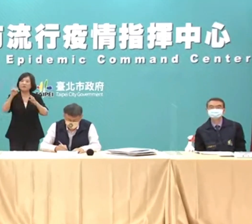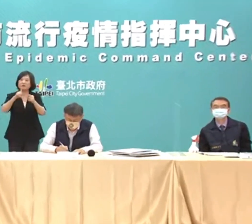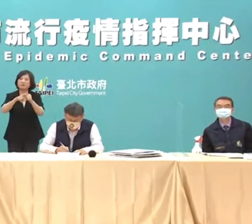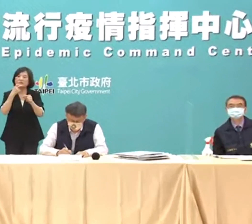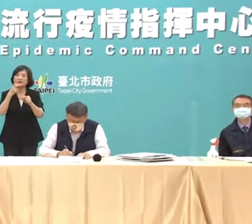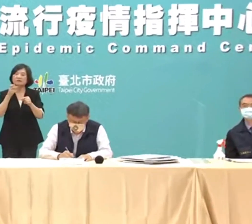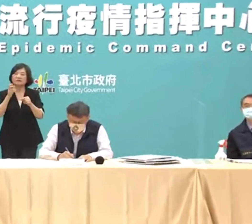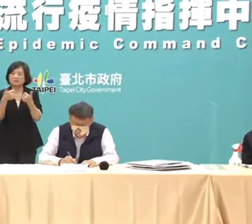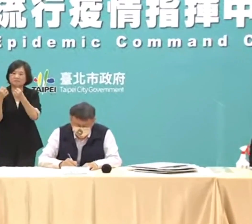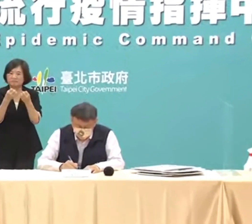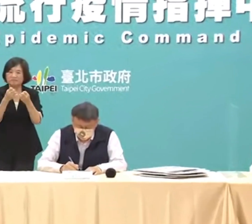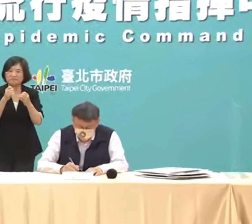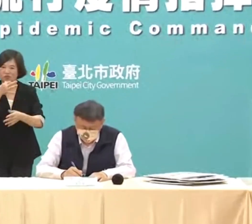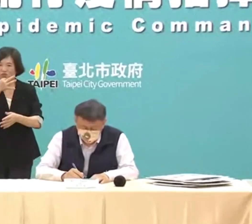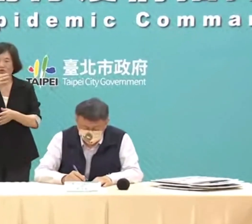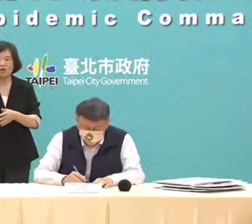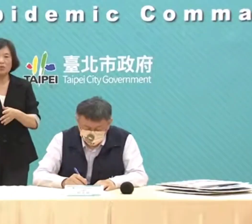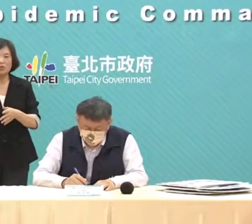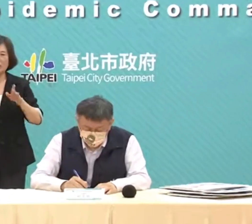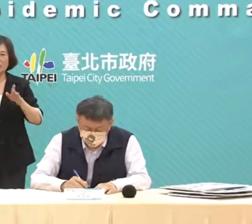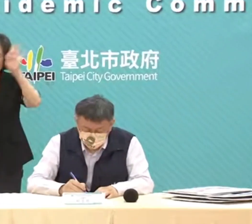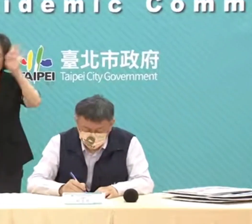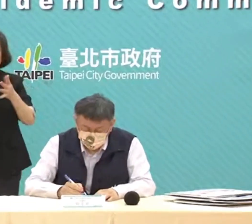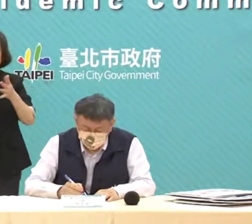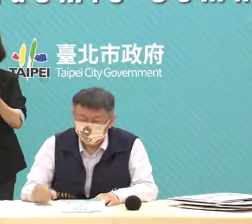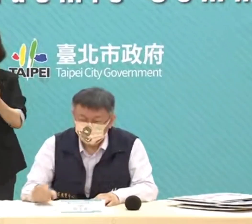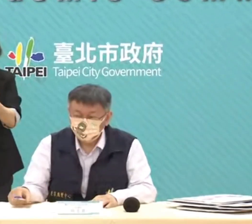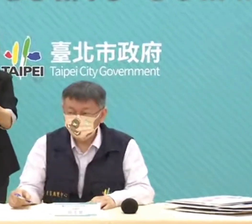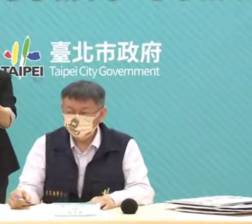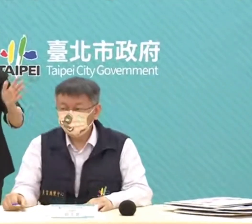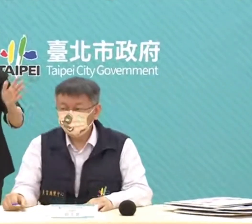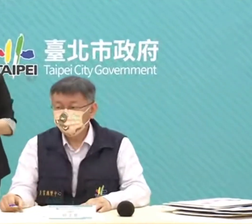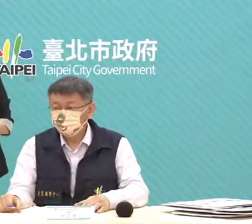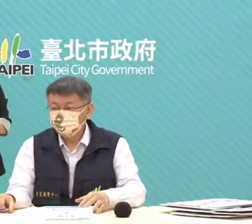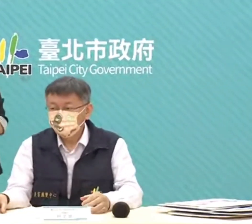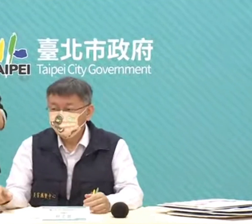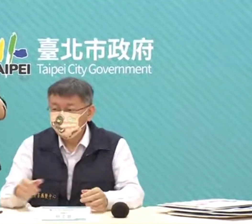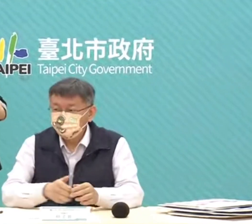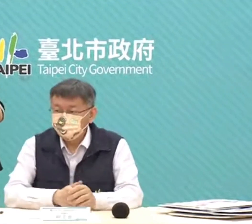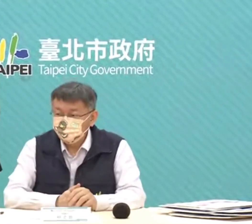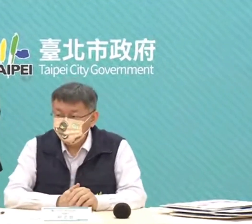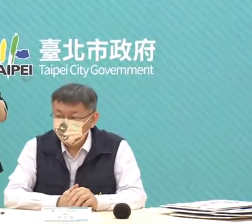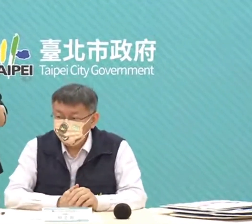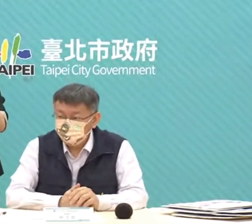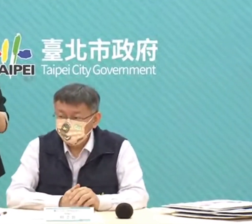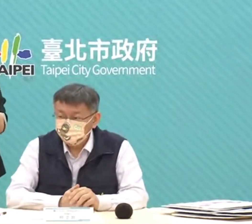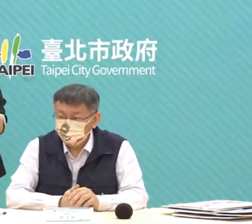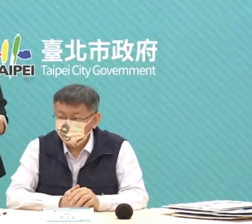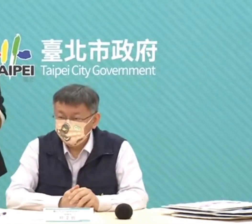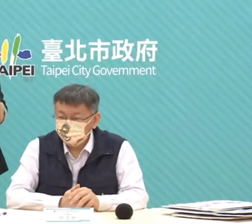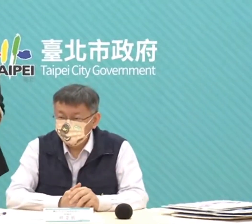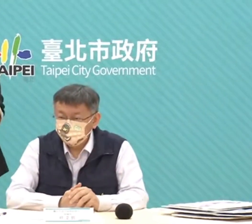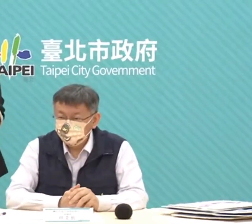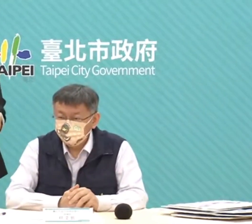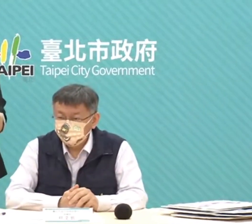中央的记者会上说，他担心这样子可能会有点病急乱投医，而且他也针对侯友宜说，如果快筛阳全面视同确诊给药，